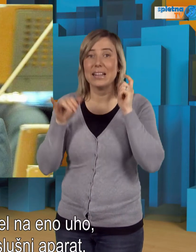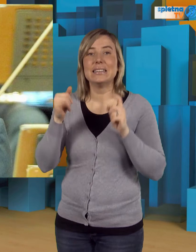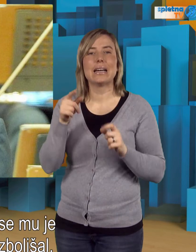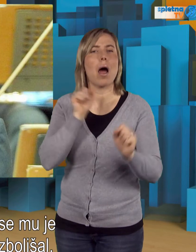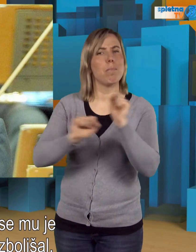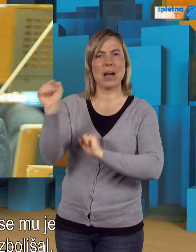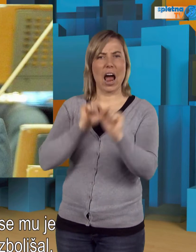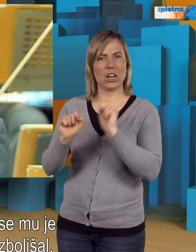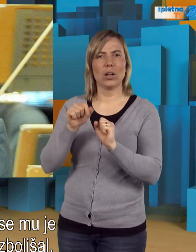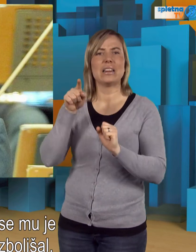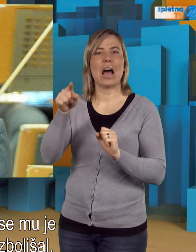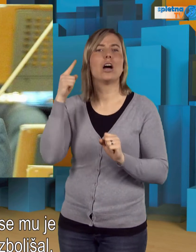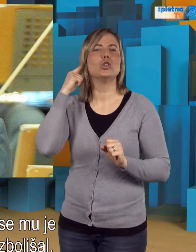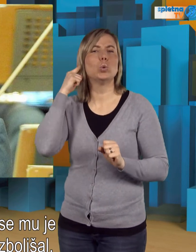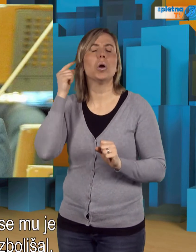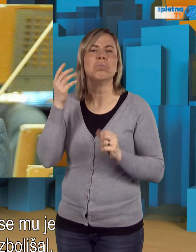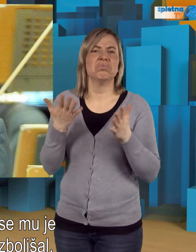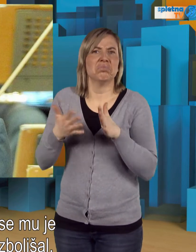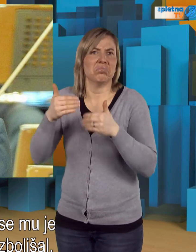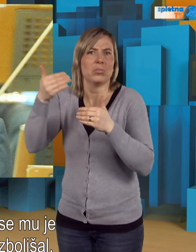branil, da se mu je sluh sčasoma izboljšal.